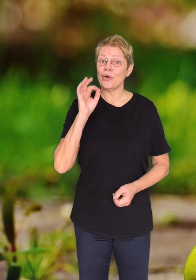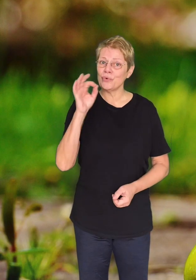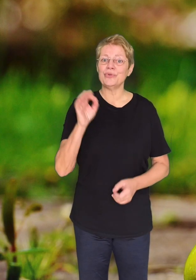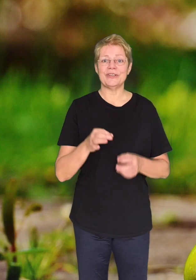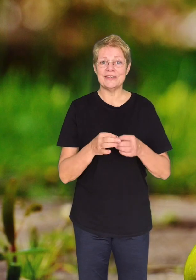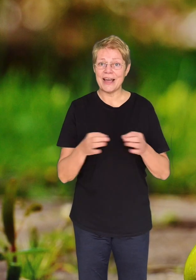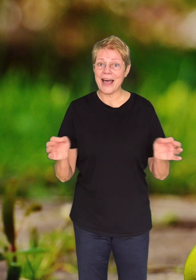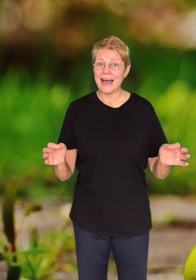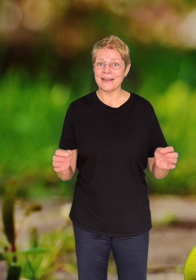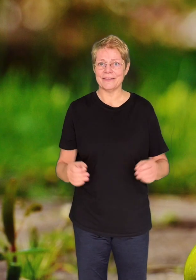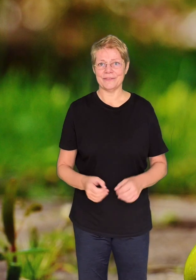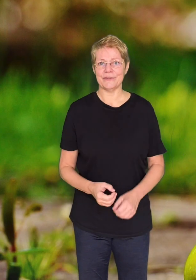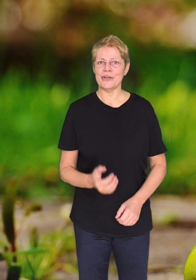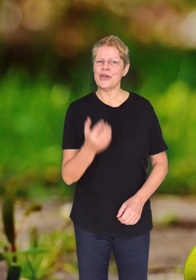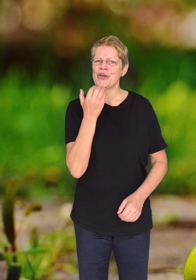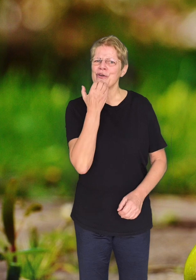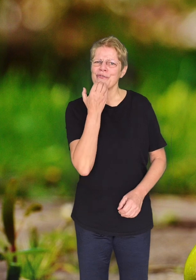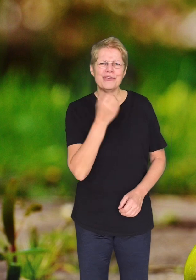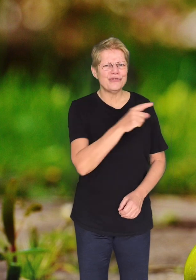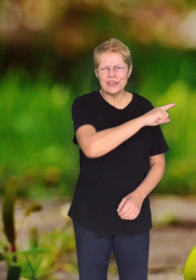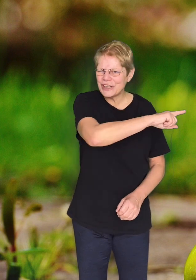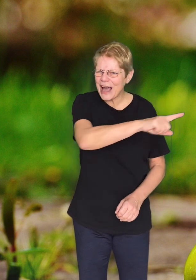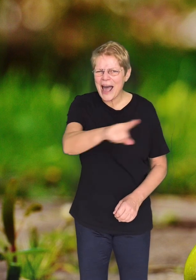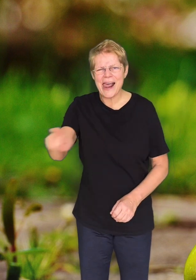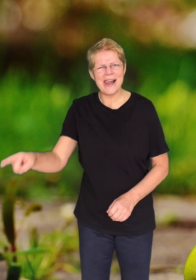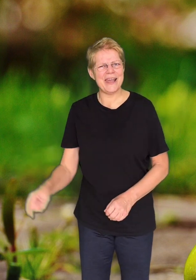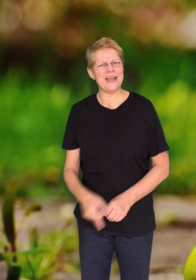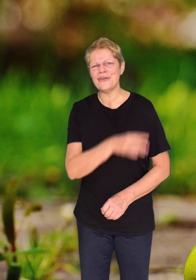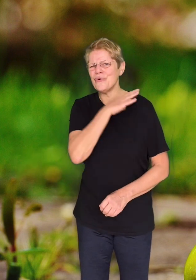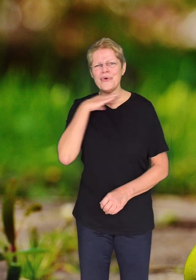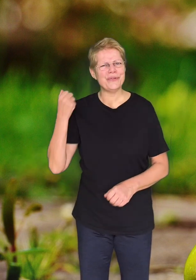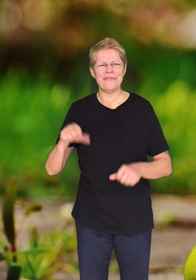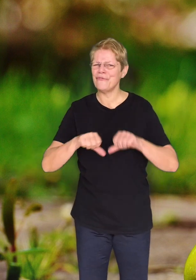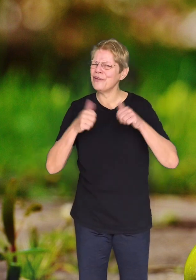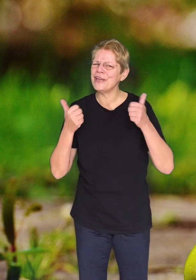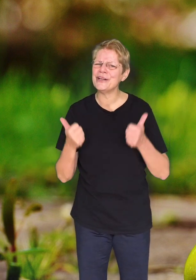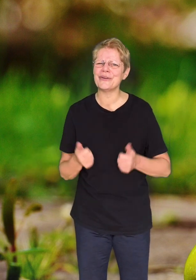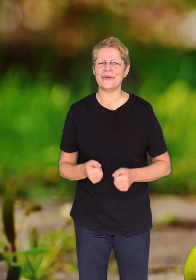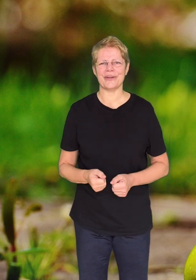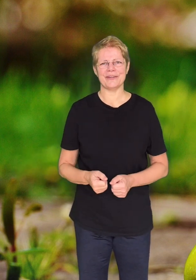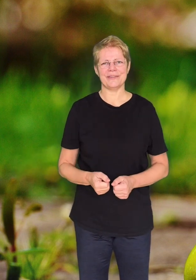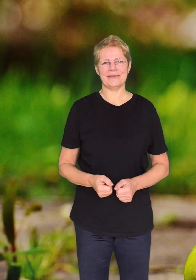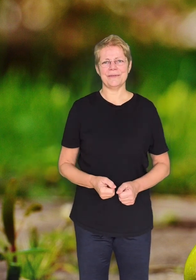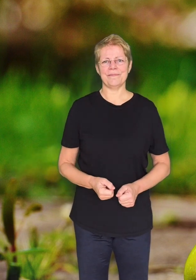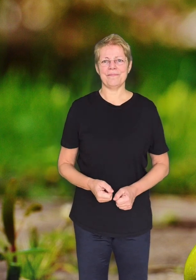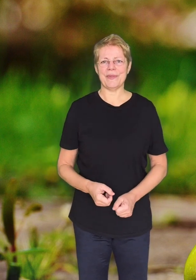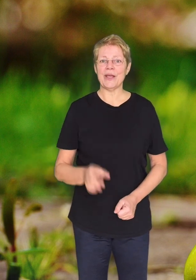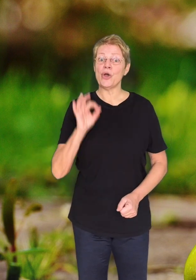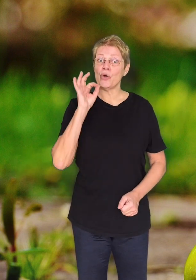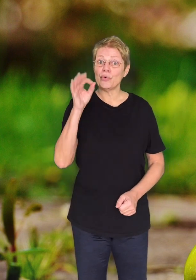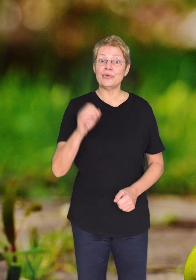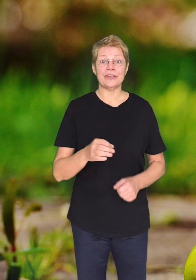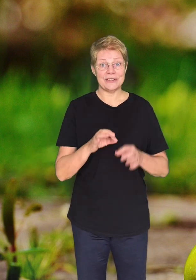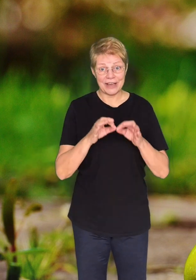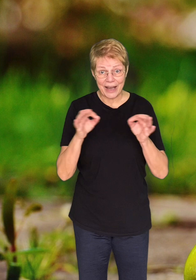guten Tag wünsch ich allen und viel Glück guten